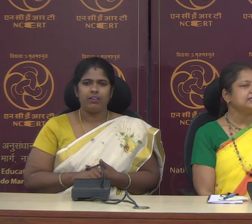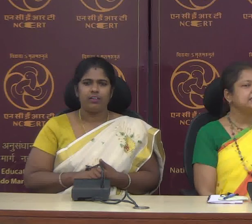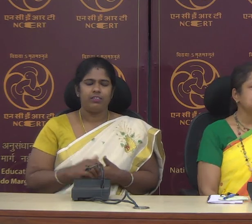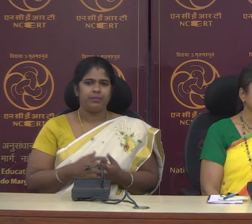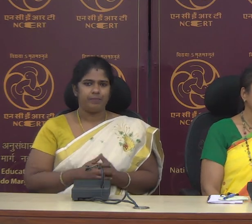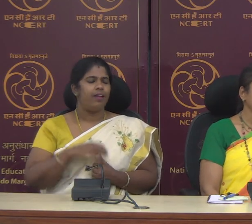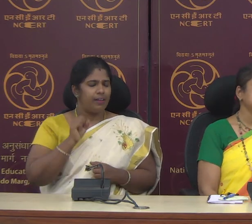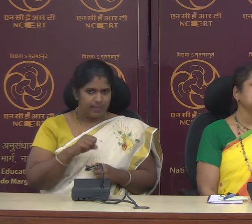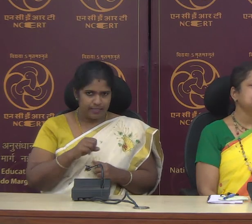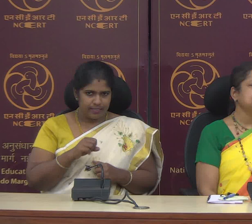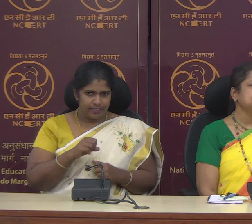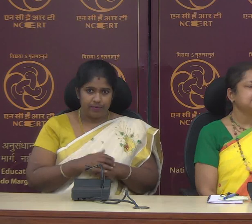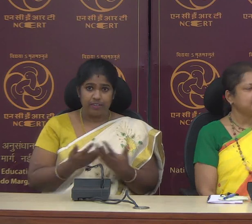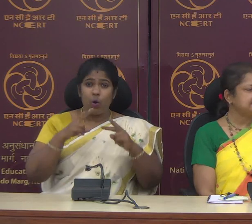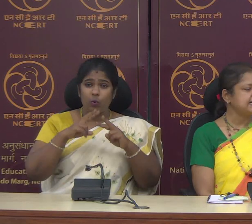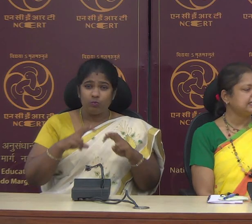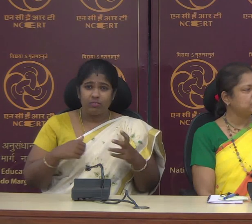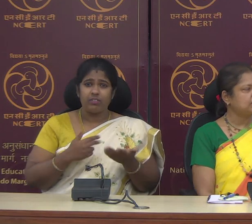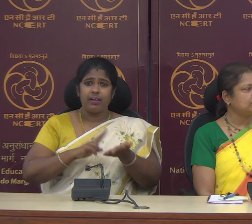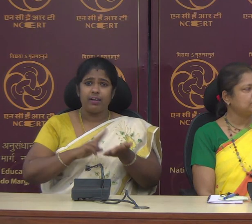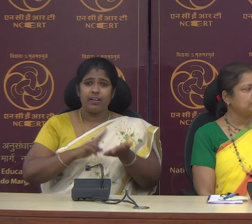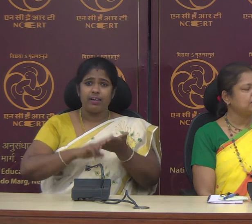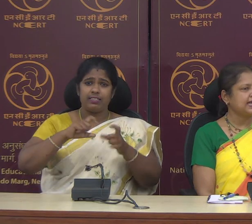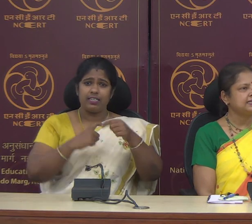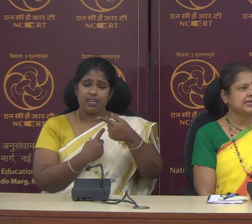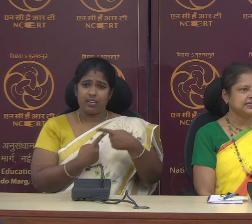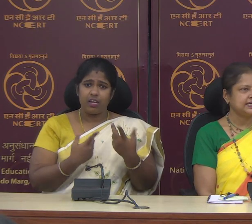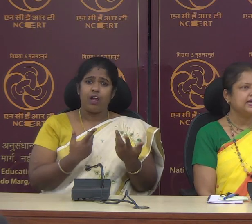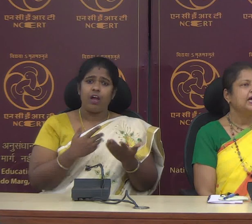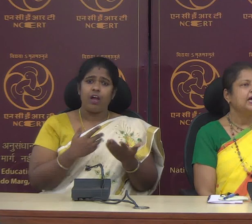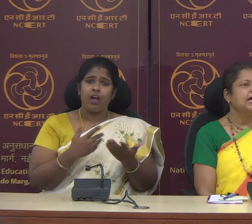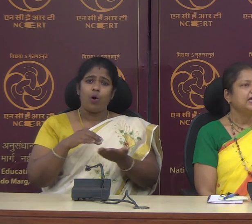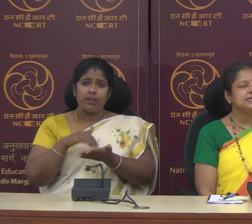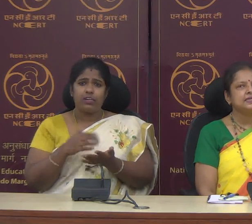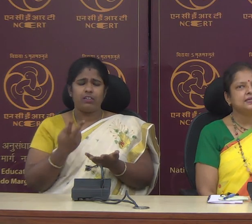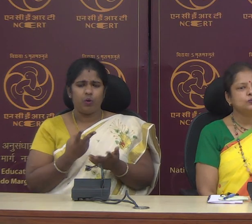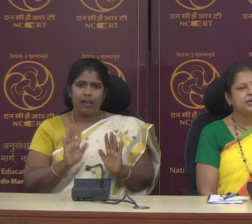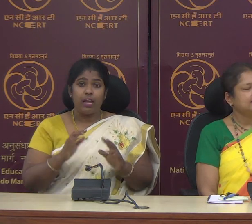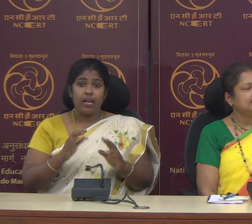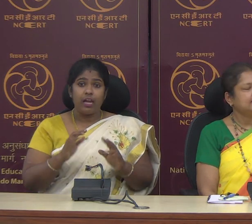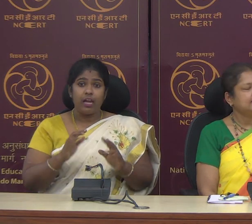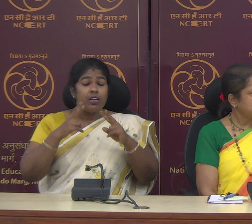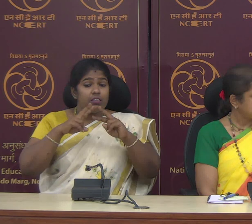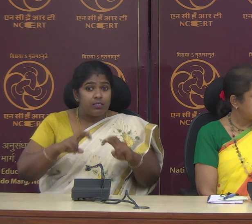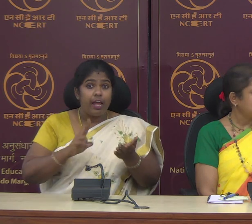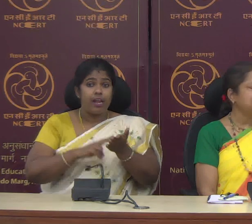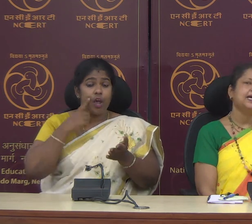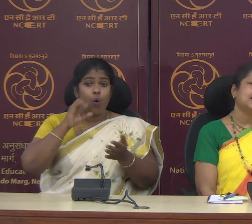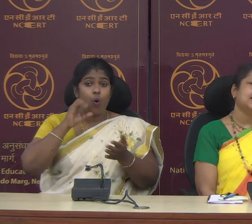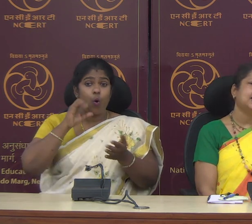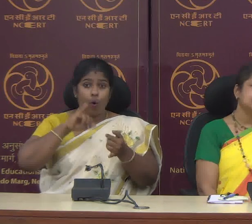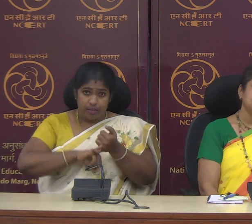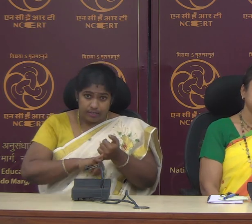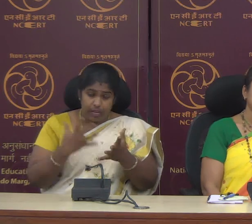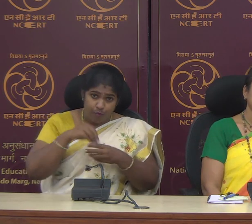इस रिसर्च में खाली ऐसा नहीं कि सिर्फ NCERT और ISLRTC है, इस रिसर्च में NIOS भी शामिल